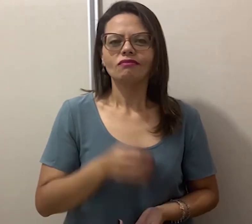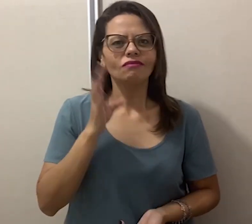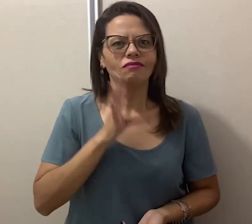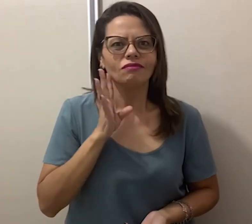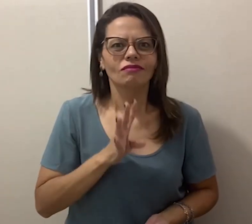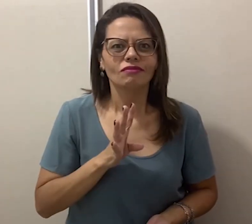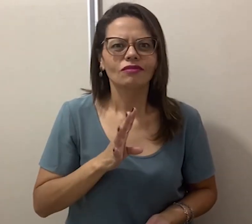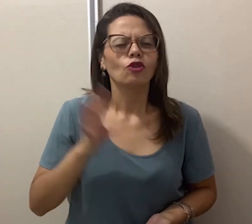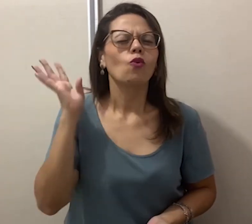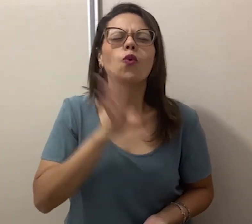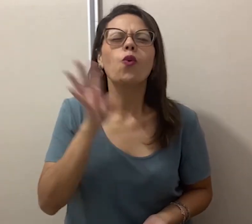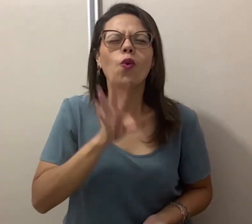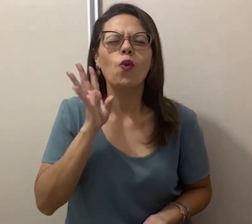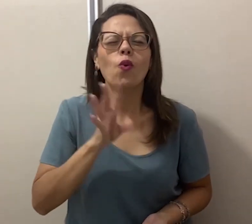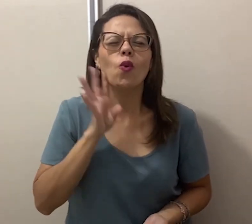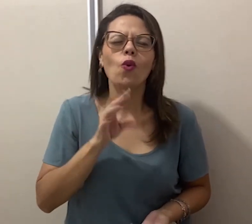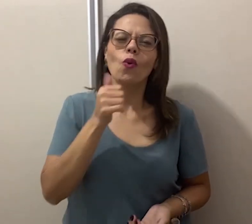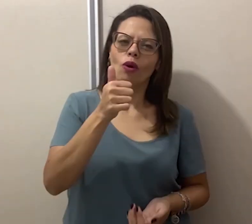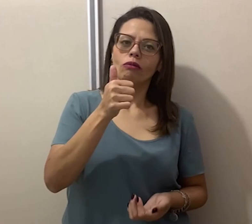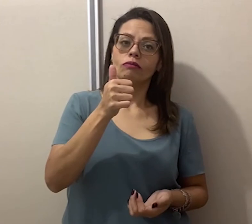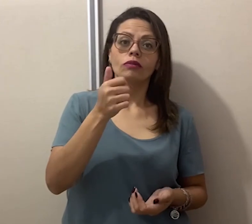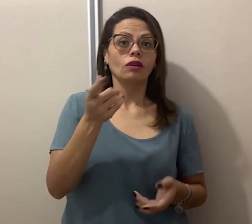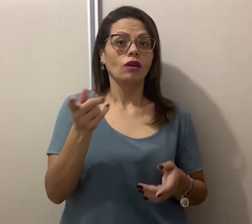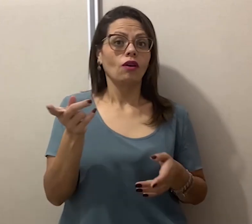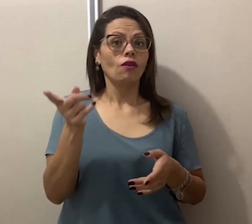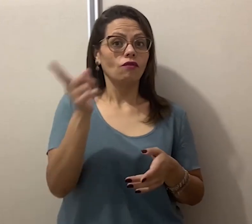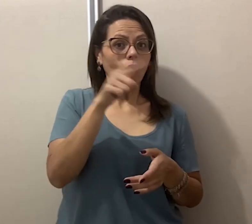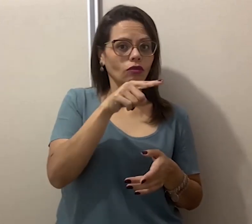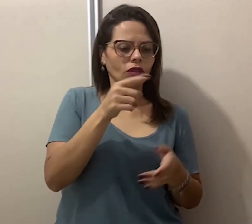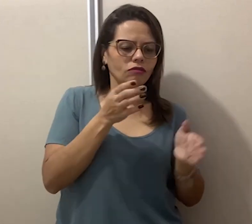utiliza mesmo as expressões. Legal? Muito legal.